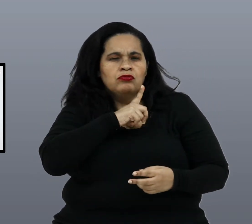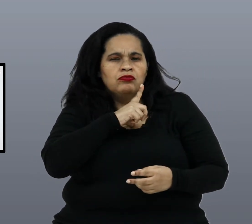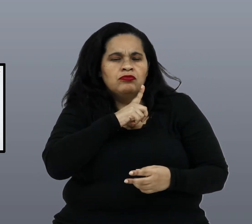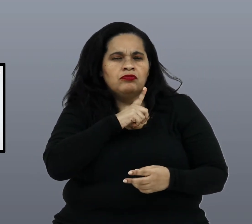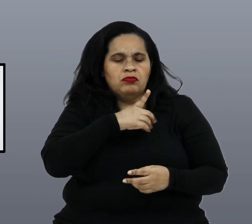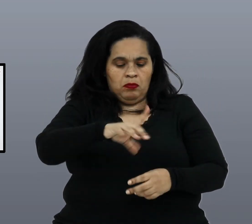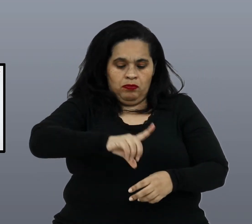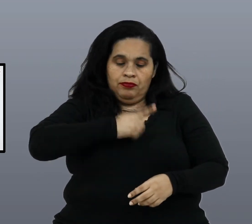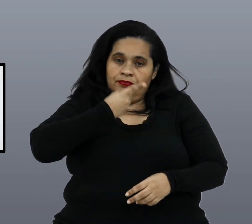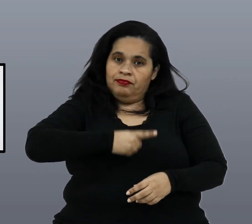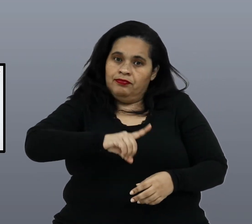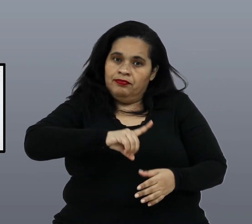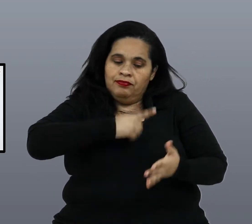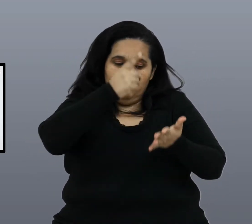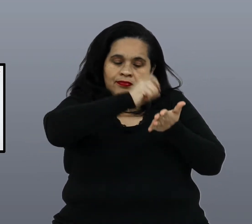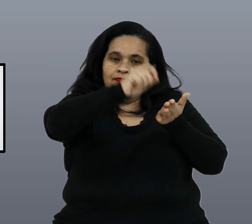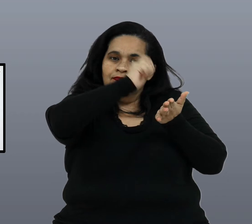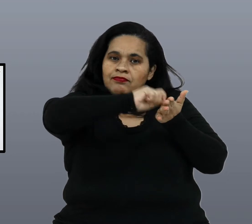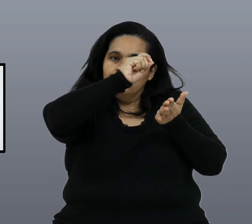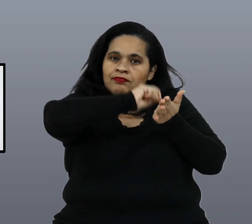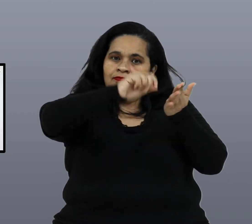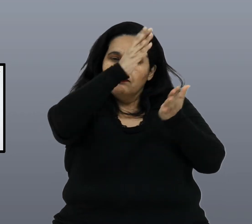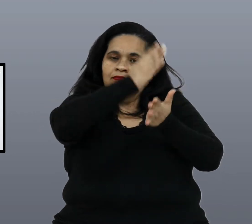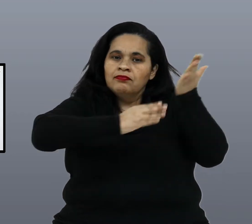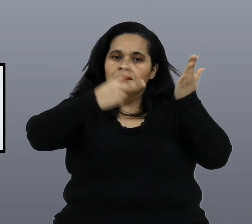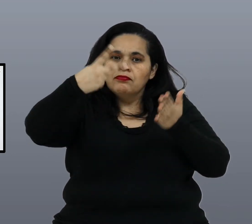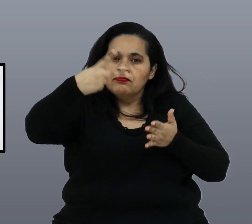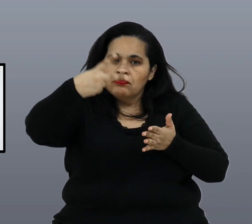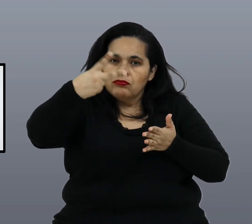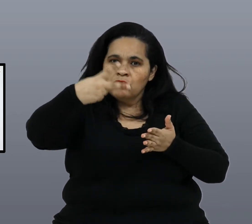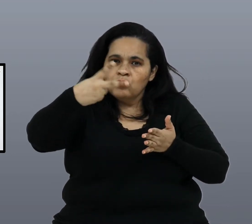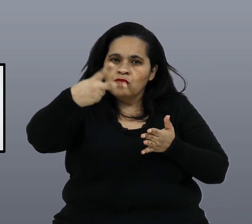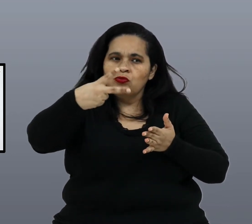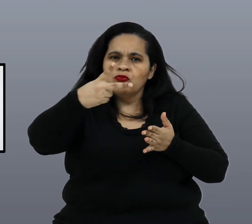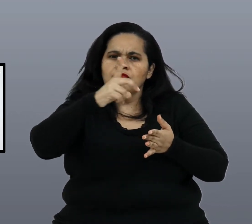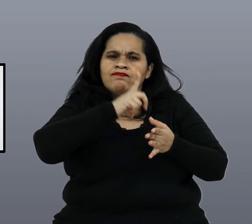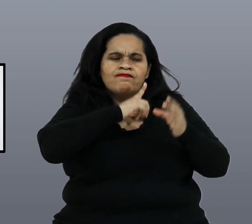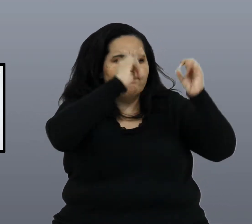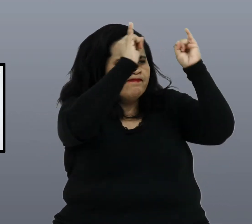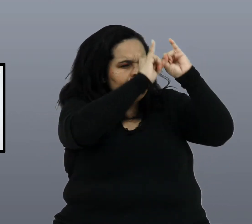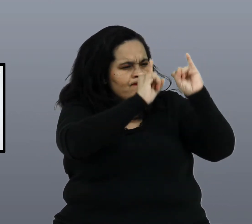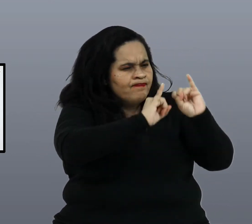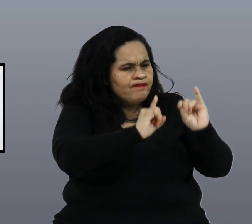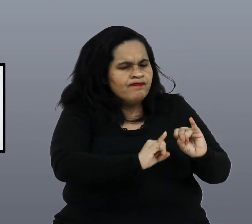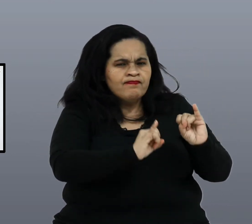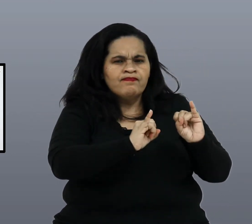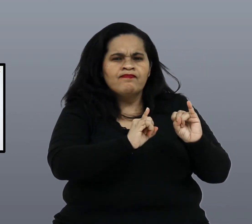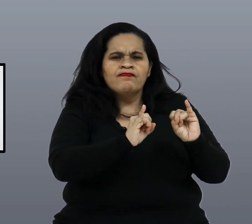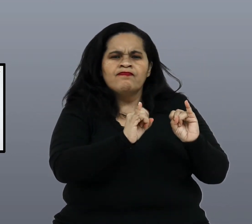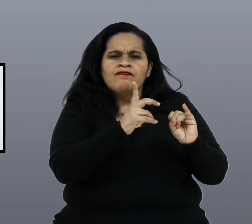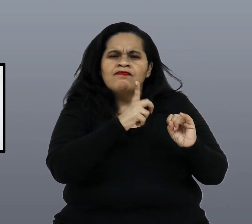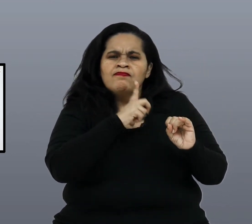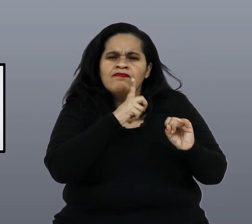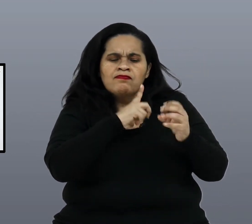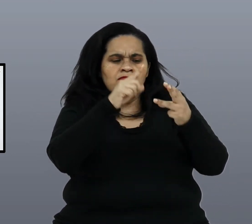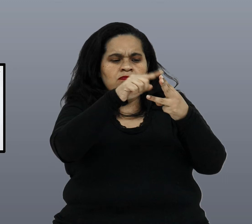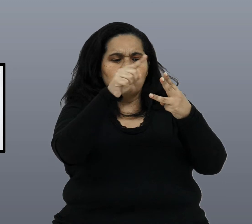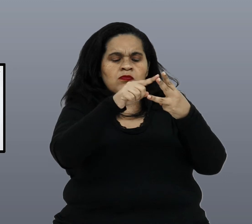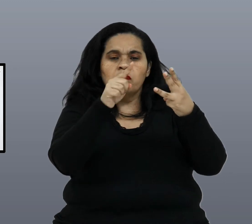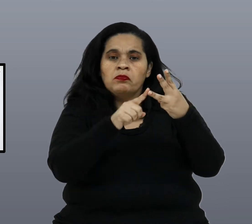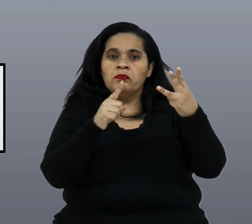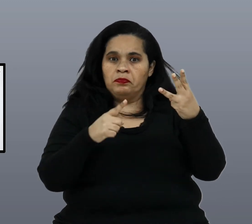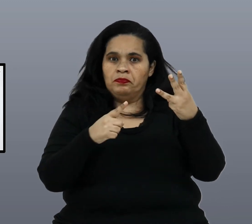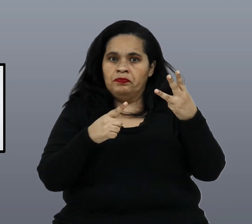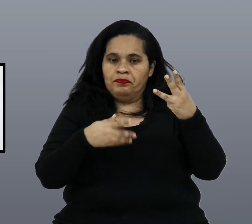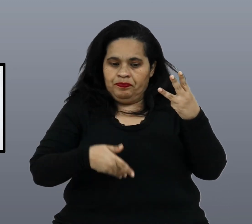no capítulo 2, né, que vai falar lá das estátuas, e esse urso ele aparece com 3 costelas entre os dentes.